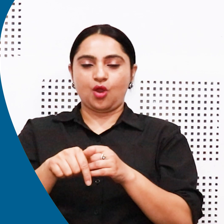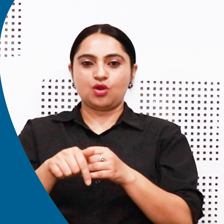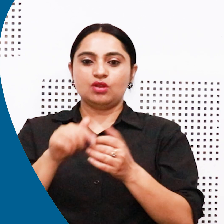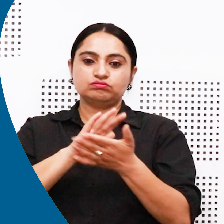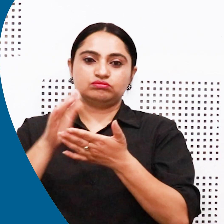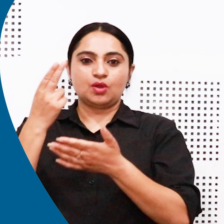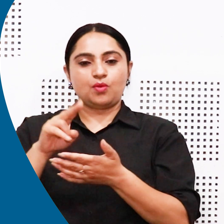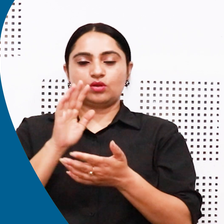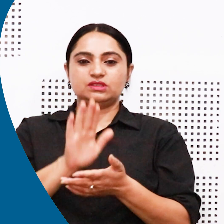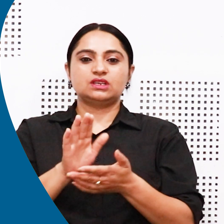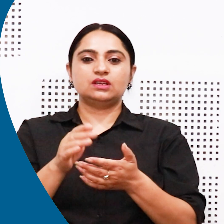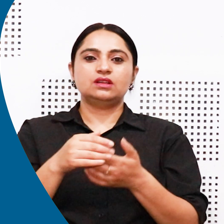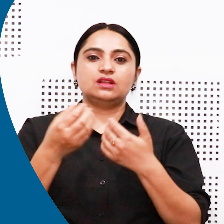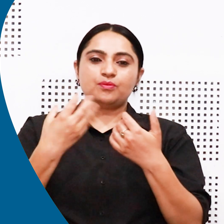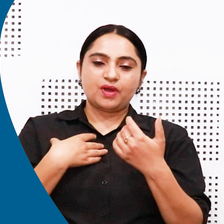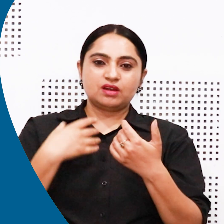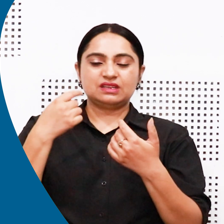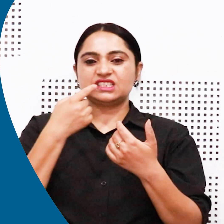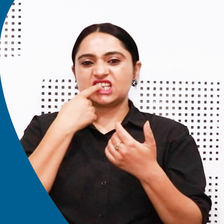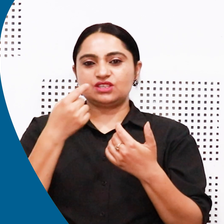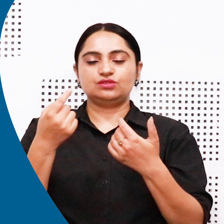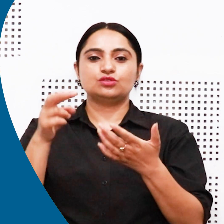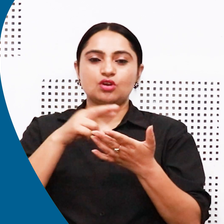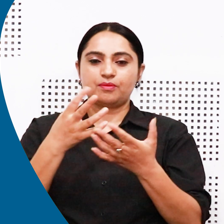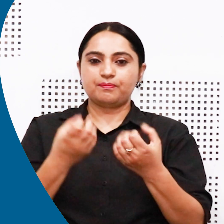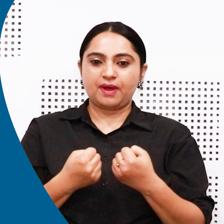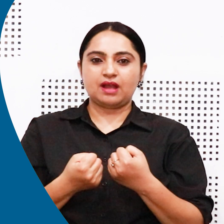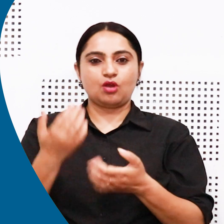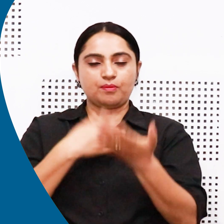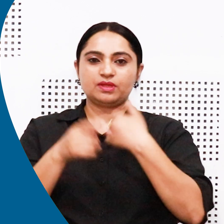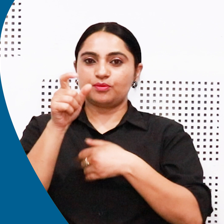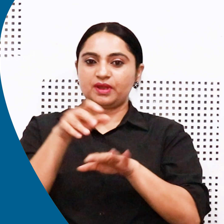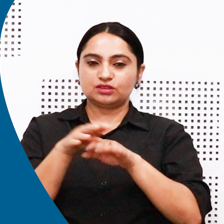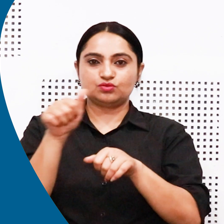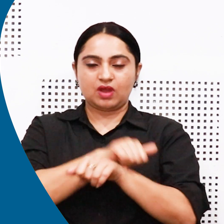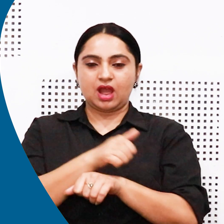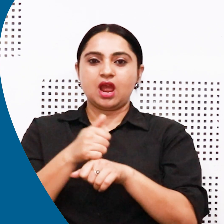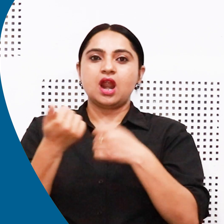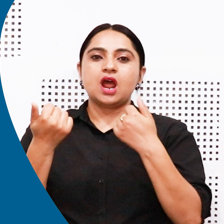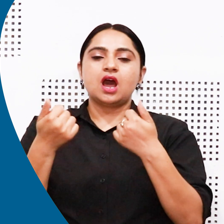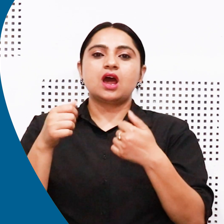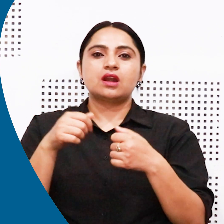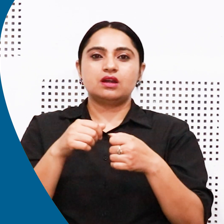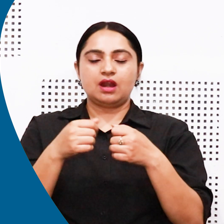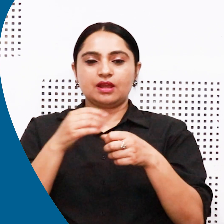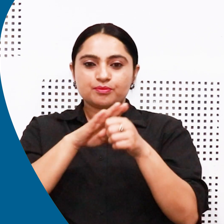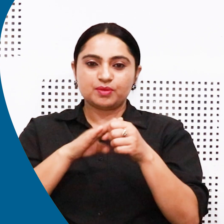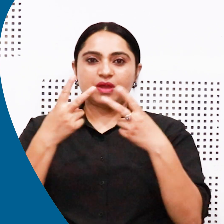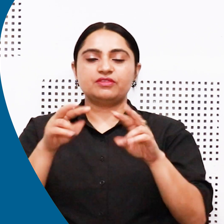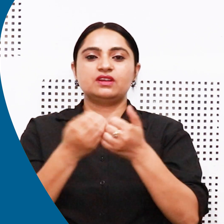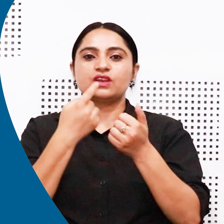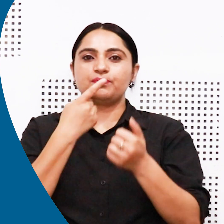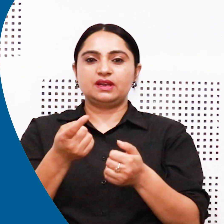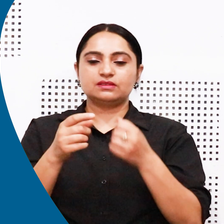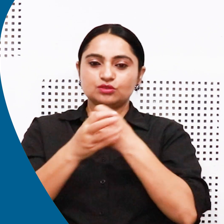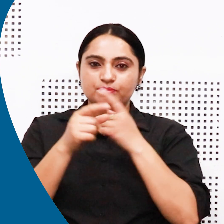सेतो रङ प्राप्त गरेका अपाङ्गता भएका व्यक्तिहरू हुनुहुन्छ, उहाँका निमित्त स्वास्थ्य बिमा निशुल्क गर्ने भनेर अगाडि बढाएको छ। दोभाषी सहितको अपाङ्गता सहायता कक्षको निर्माण